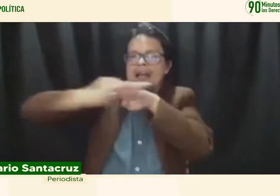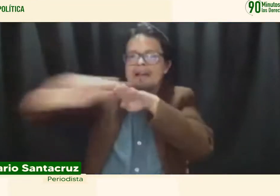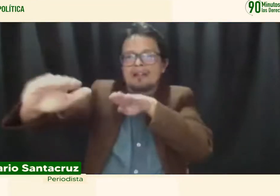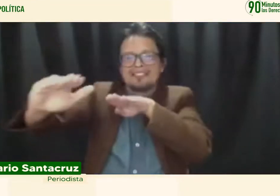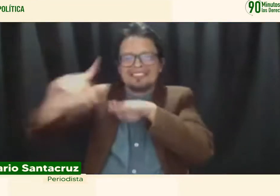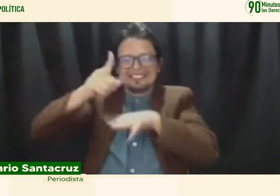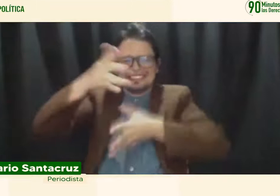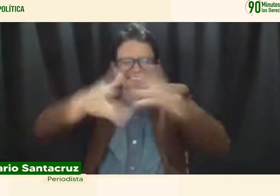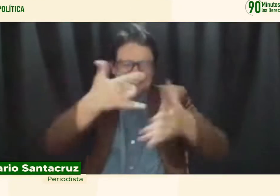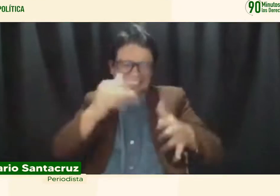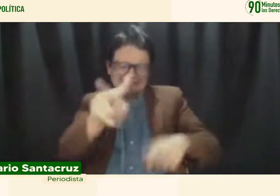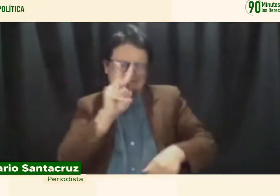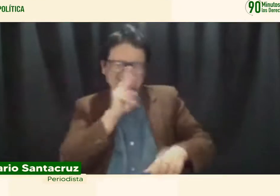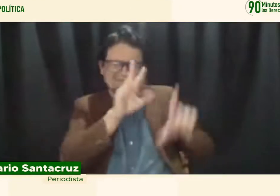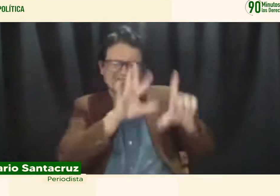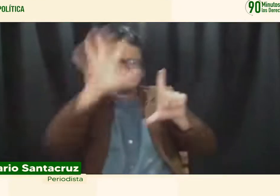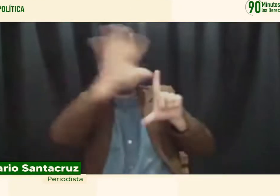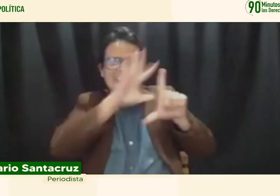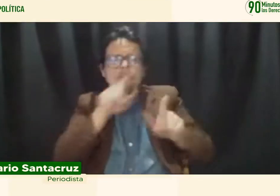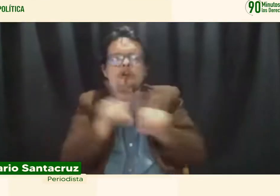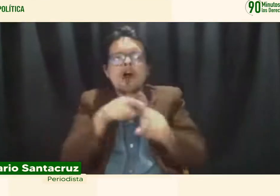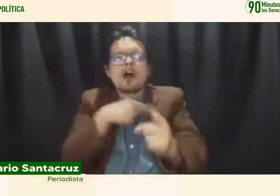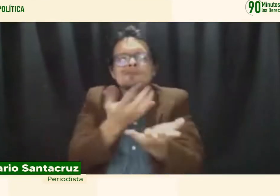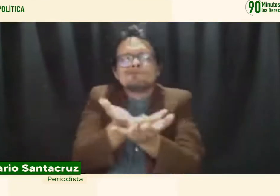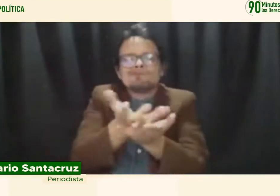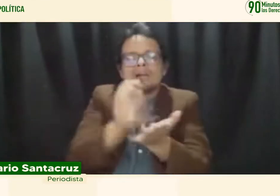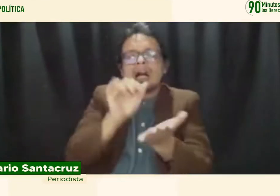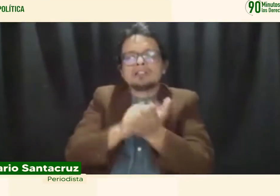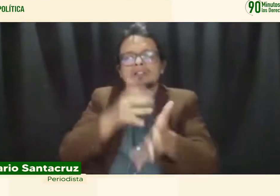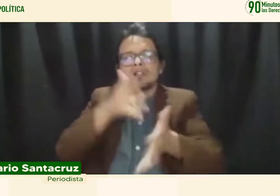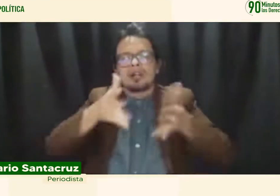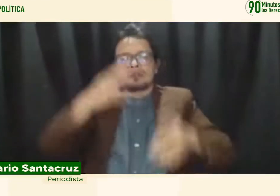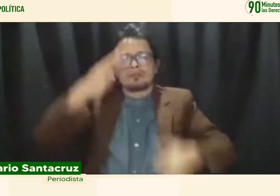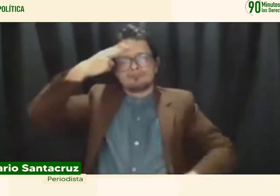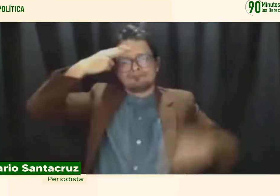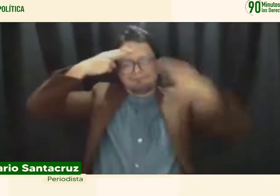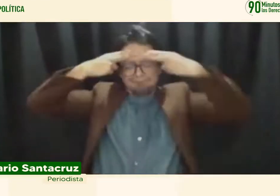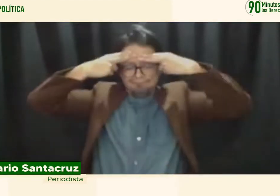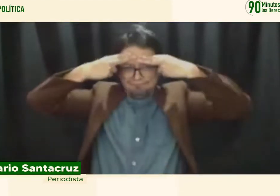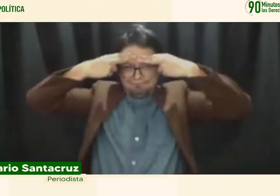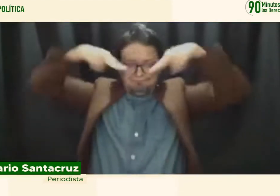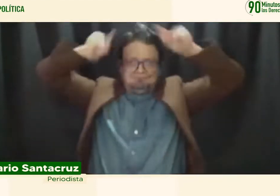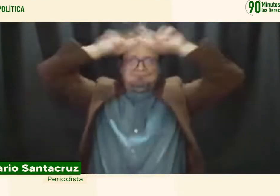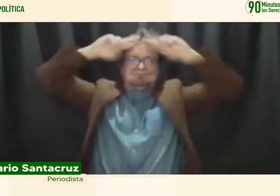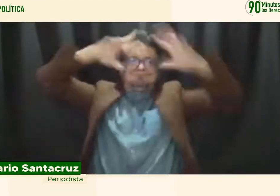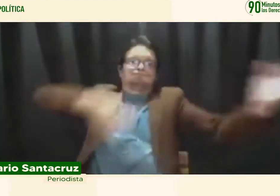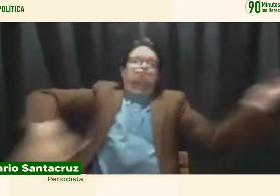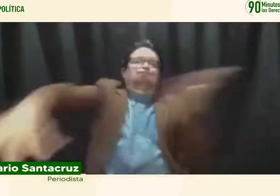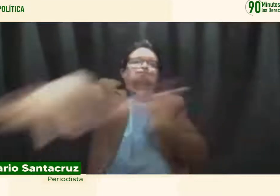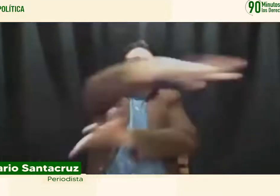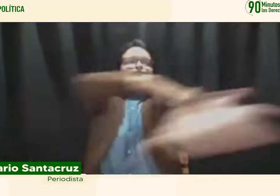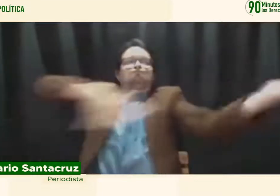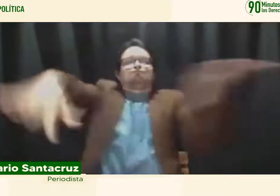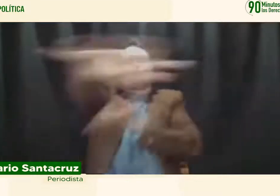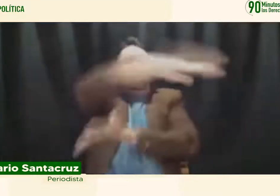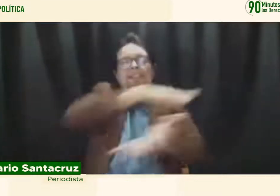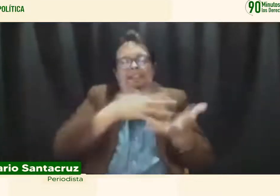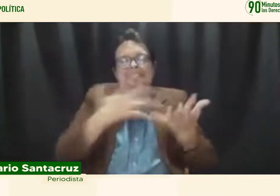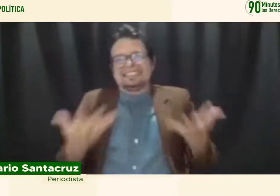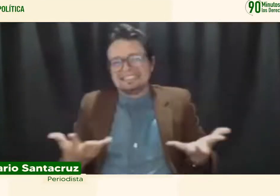caos que se generó si ya lo hemos explicado ya sea el mencionado en diferentes vídeos entonces claro ese vídeo generó